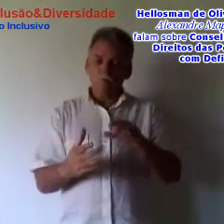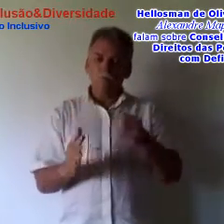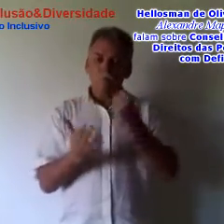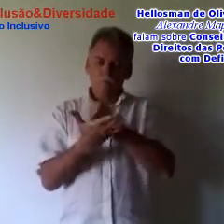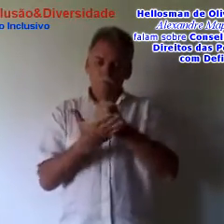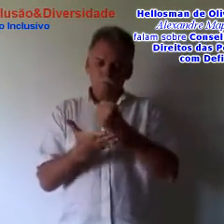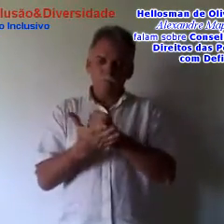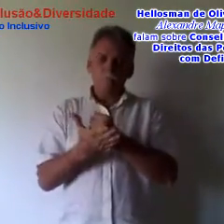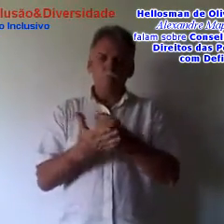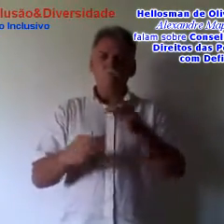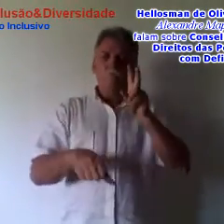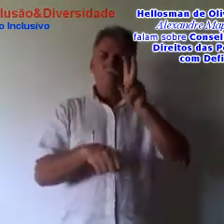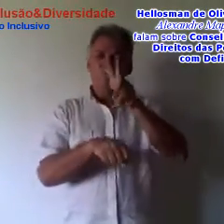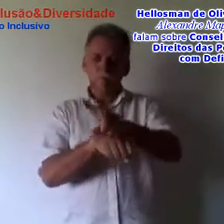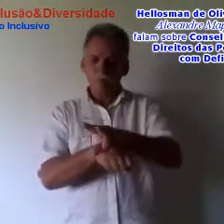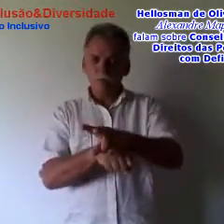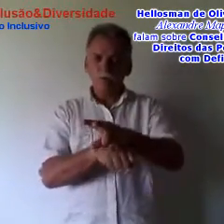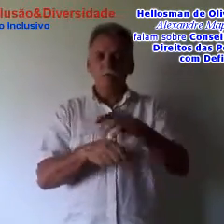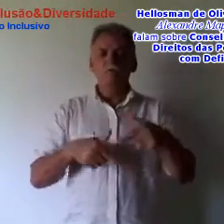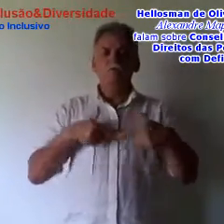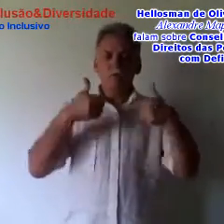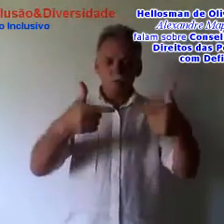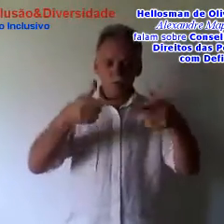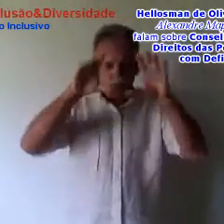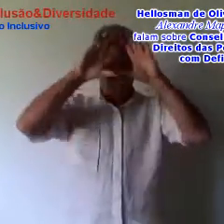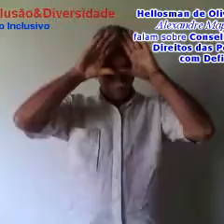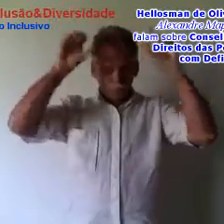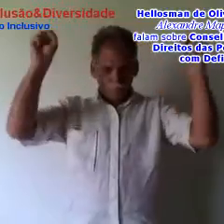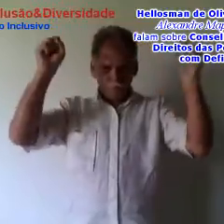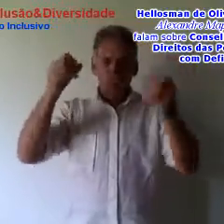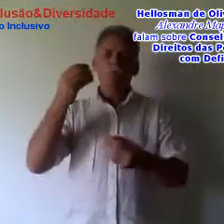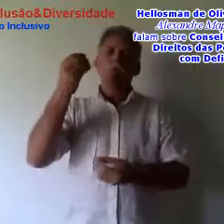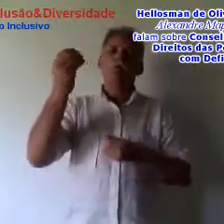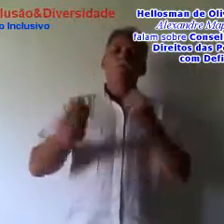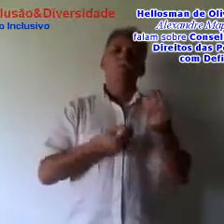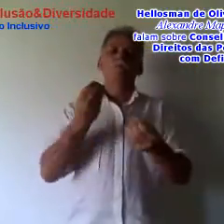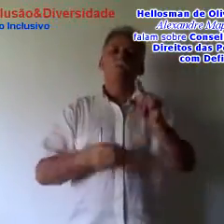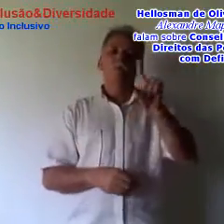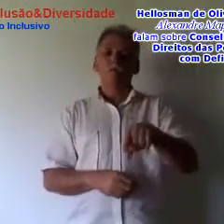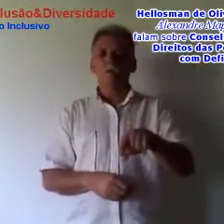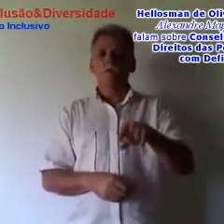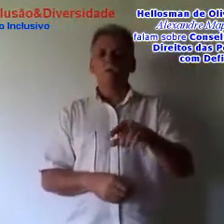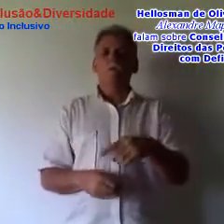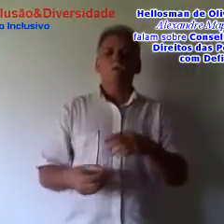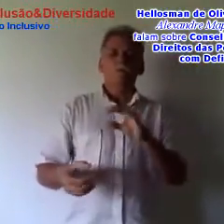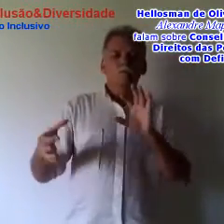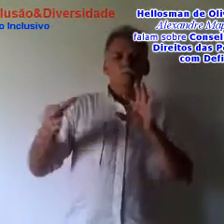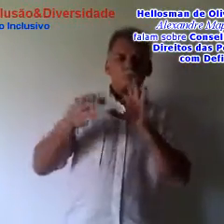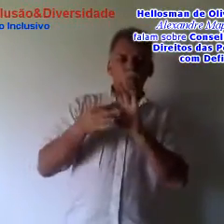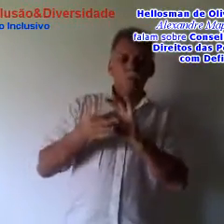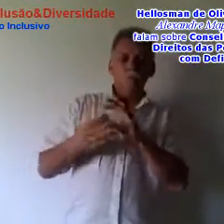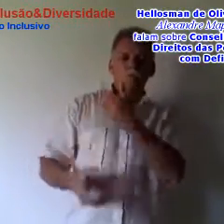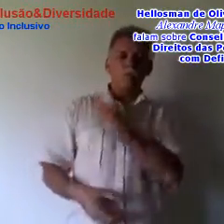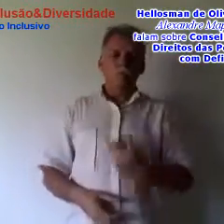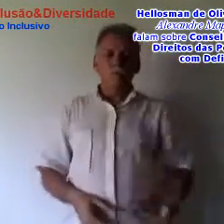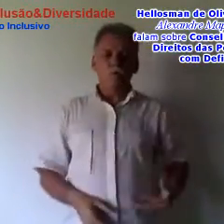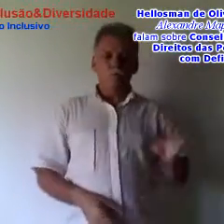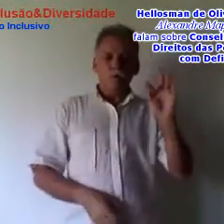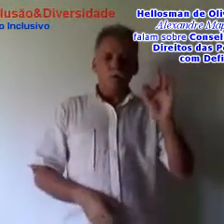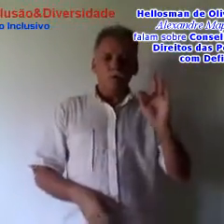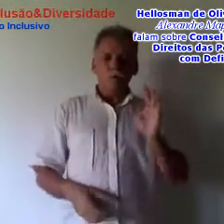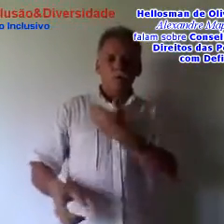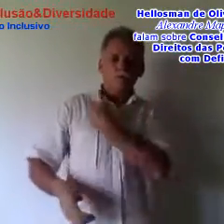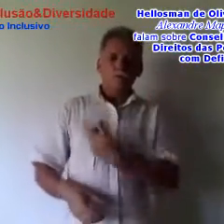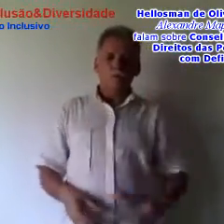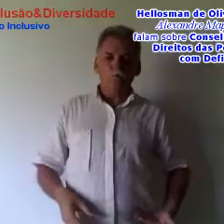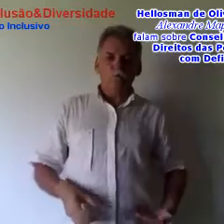da convenção com a fiscalização maior da sua atuação. Como é que o governo federal, o governo